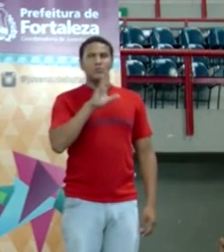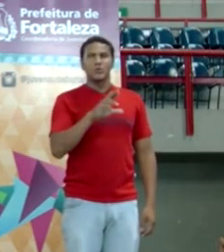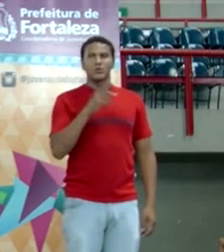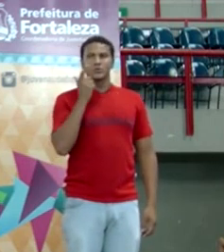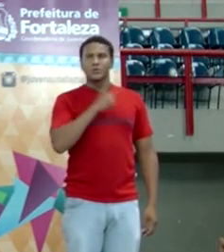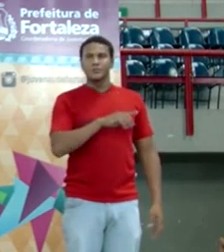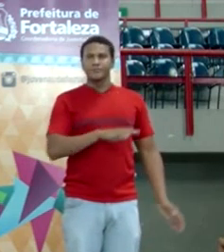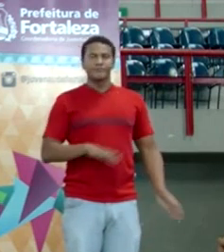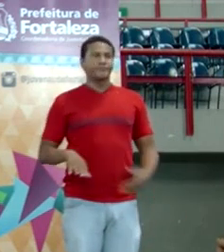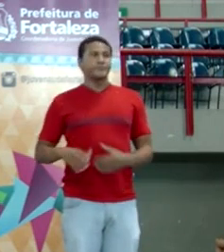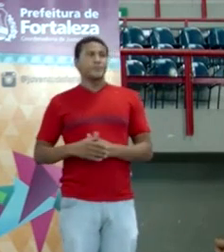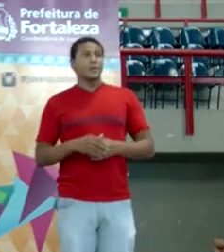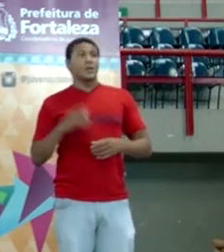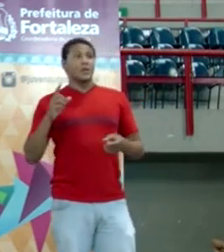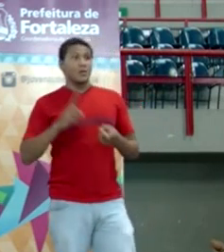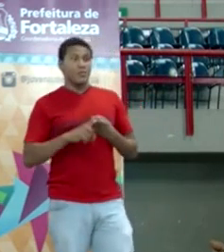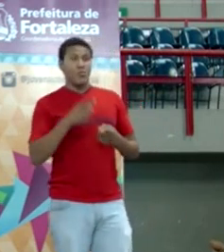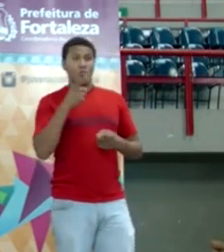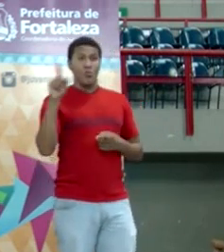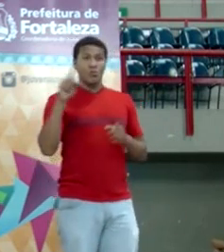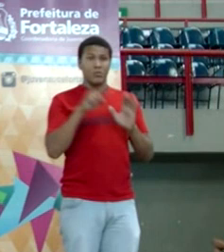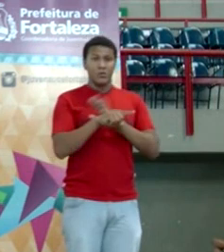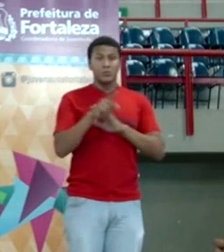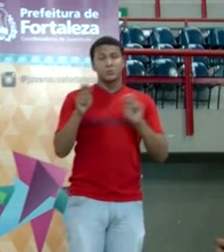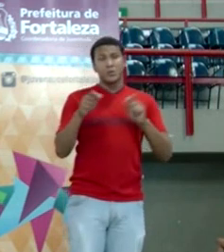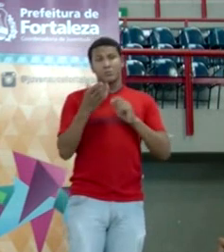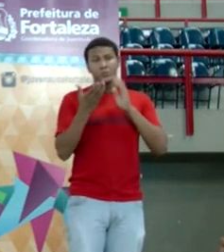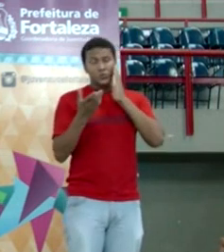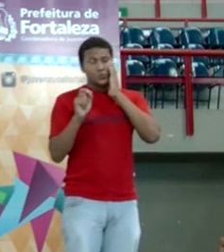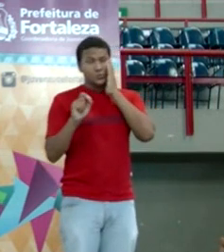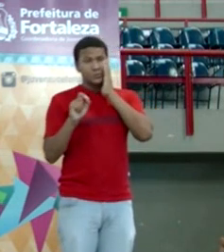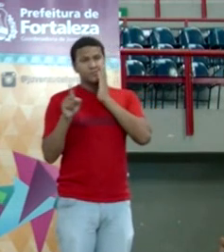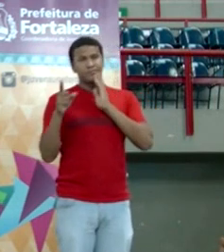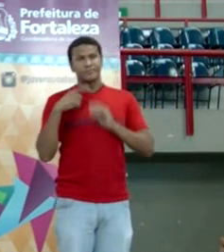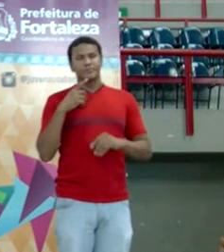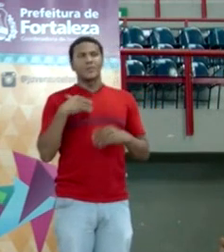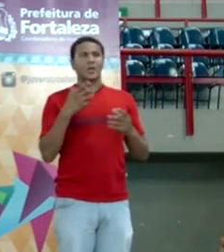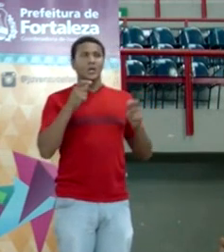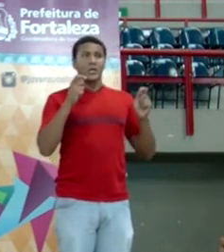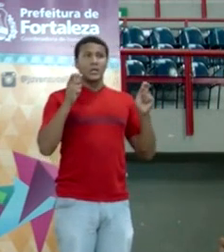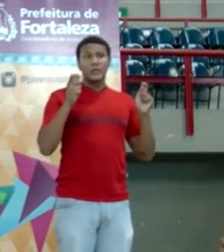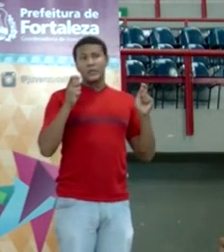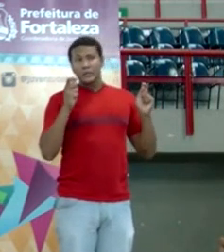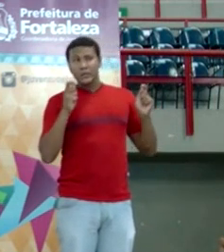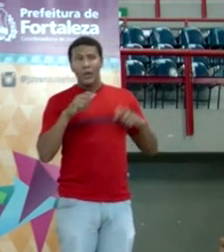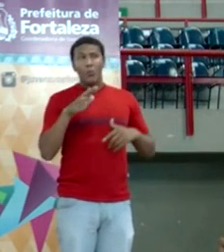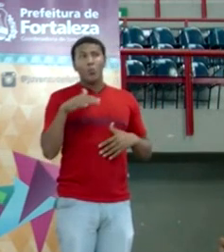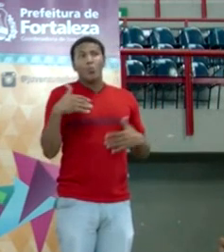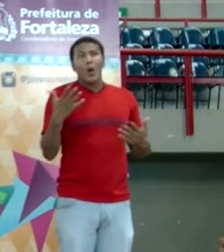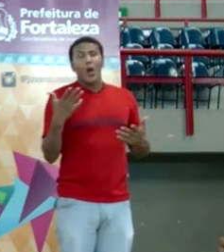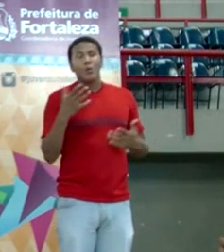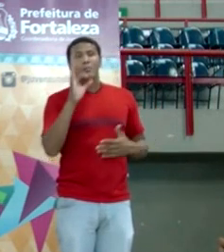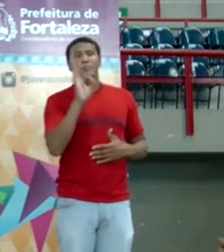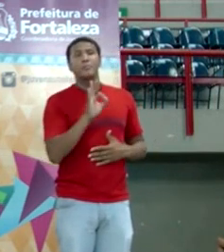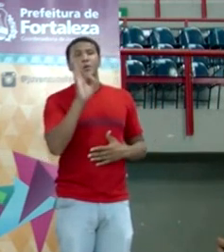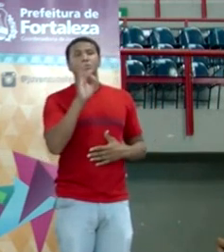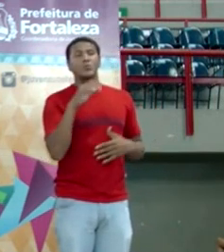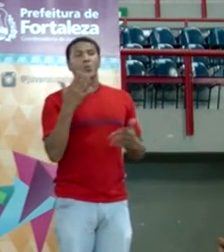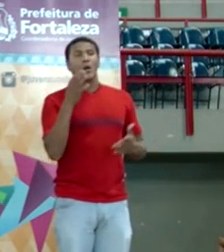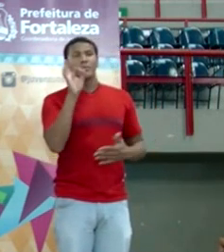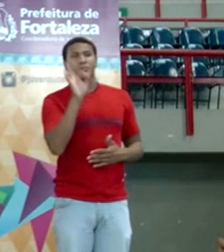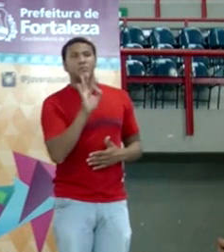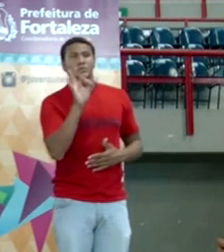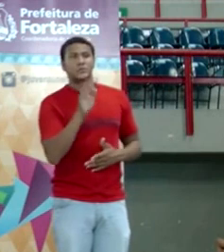poderia pedir: qual é a probabilidade dele não ser aprovado? Ele não vai ser aprovado só se ele for reprovado em